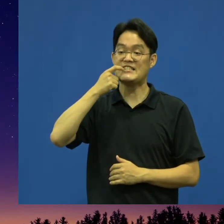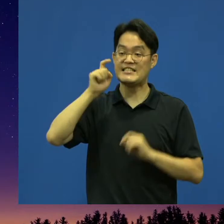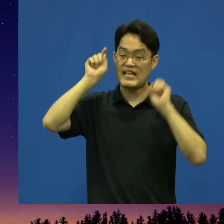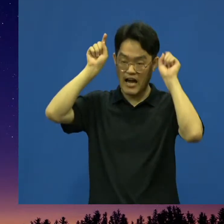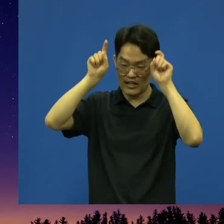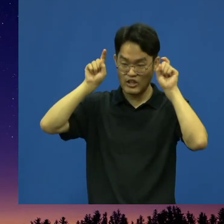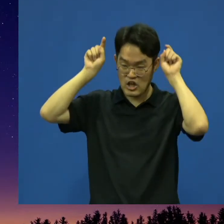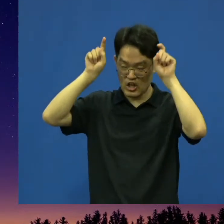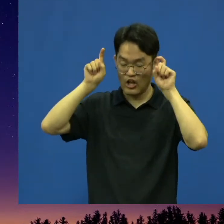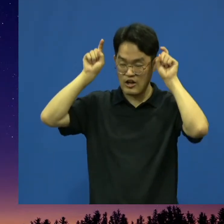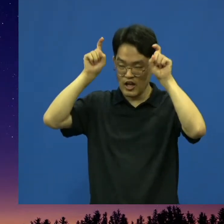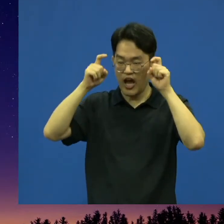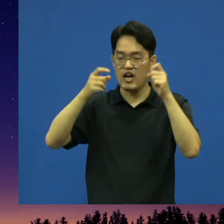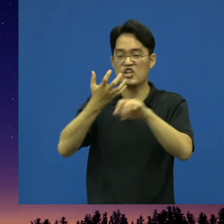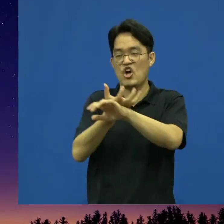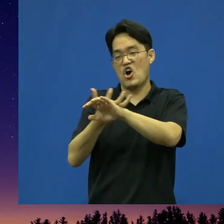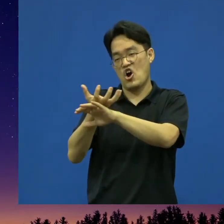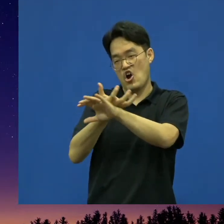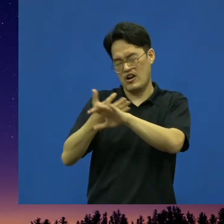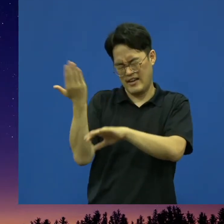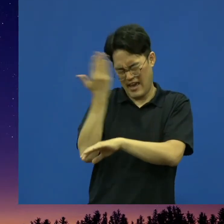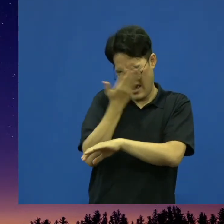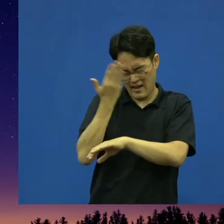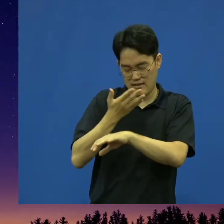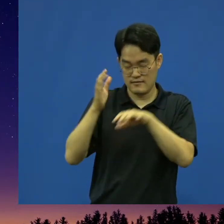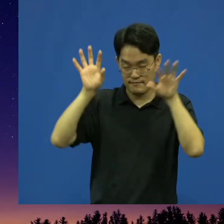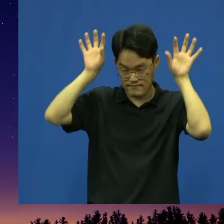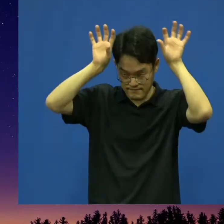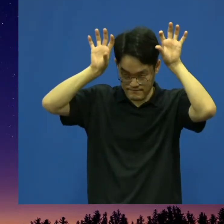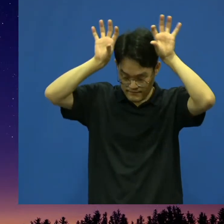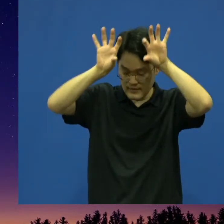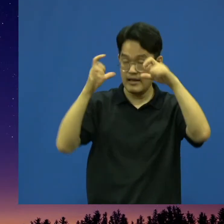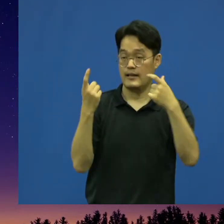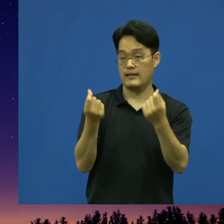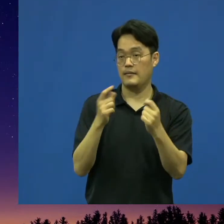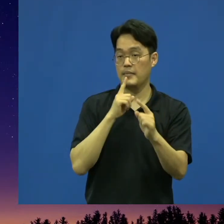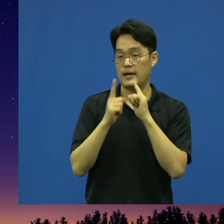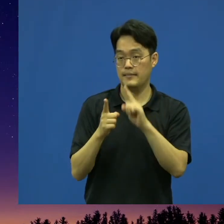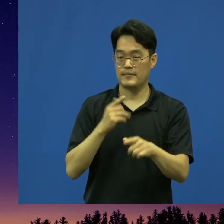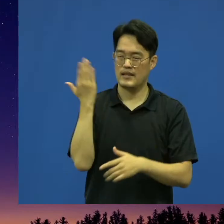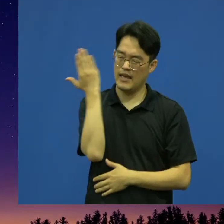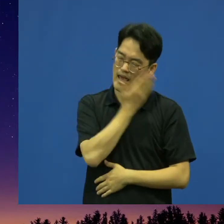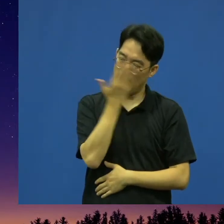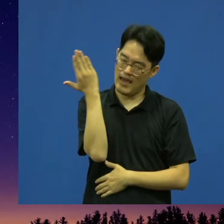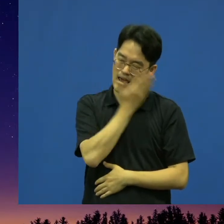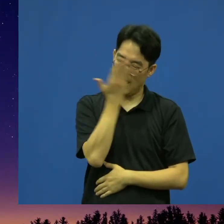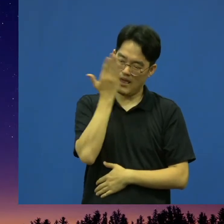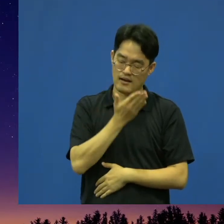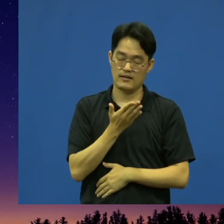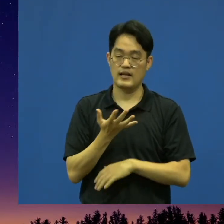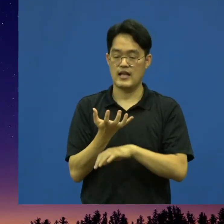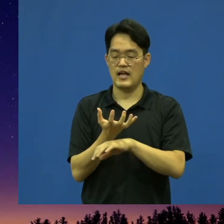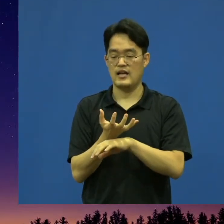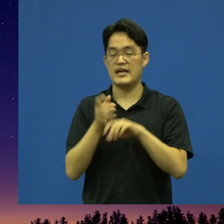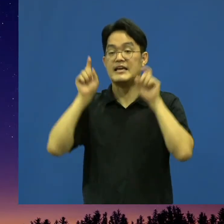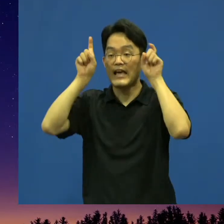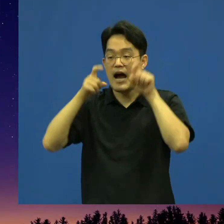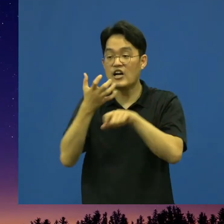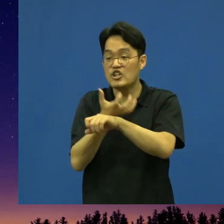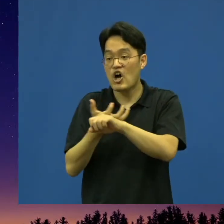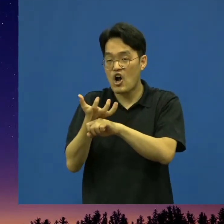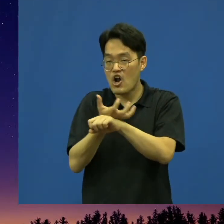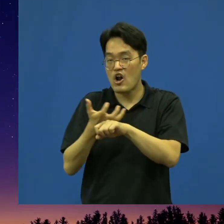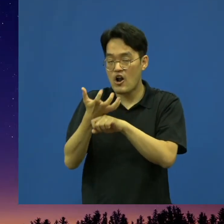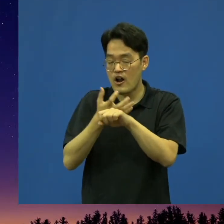같다, 깨끗한 양의 털 같다. 여러분, 깨끗한 양의 털은 하얀 머리죠.